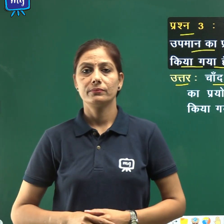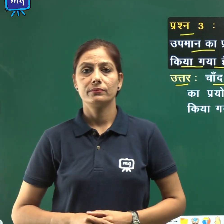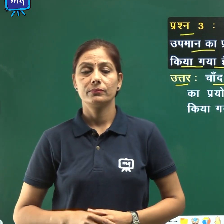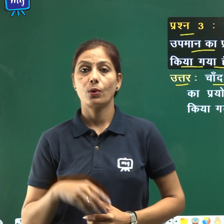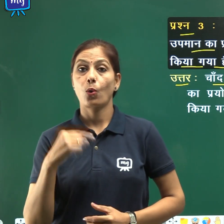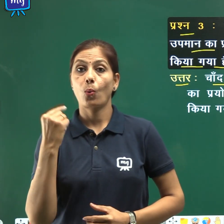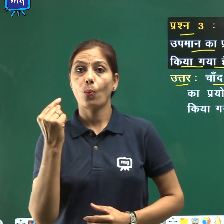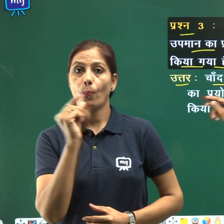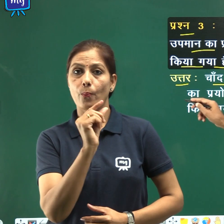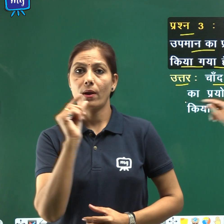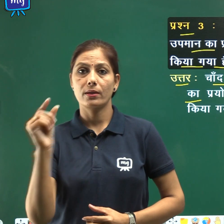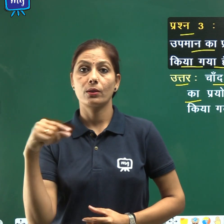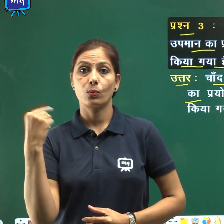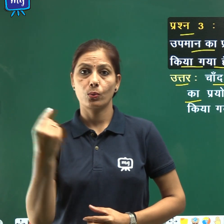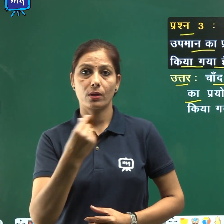उपमान का प्रयोग